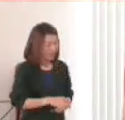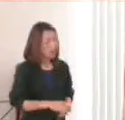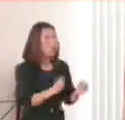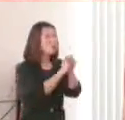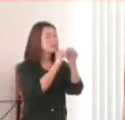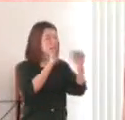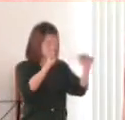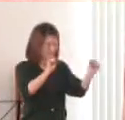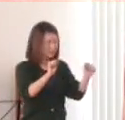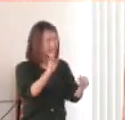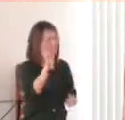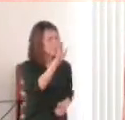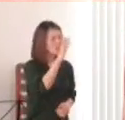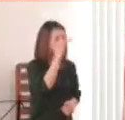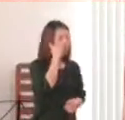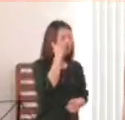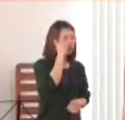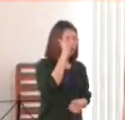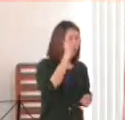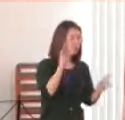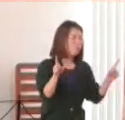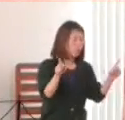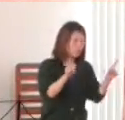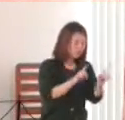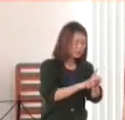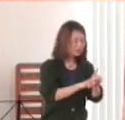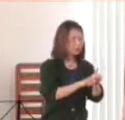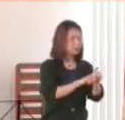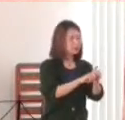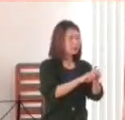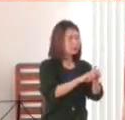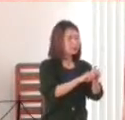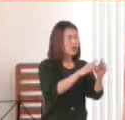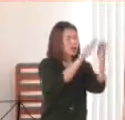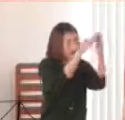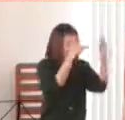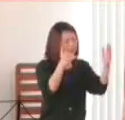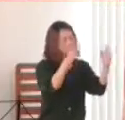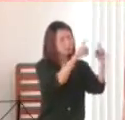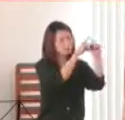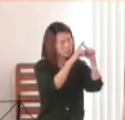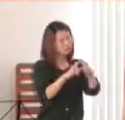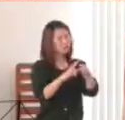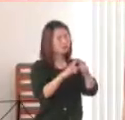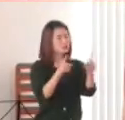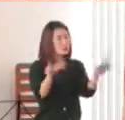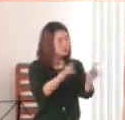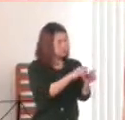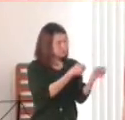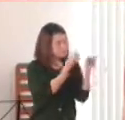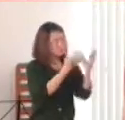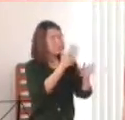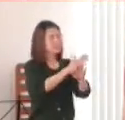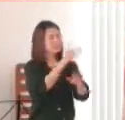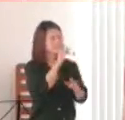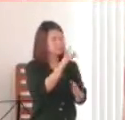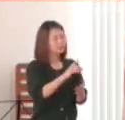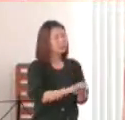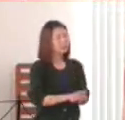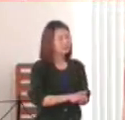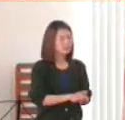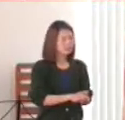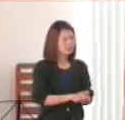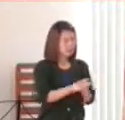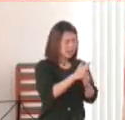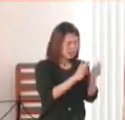天のお父様、今日共にファミリークラシックリスマスを皆さんと祝うことができてありがとうございます。